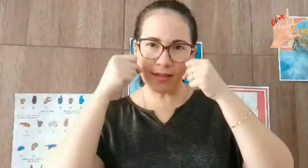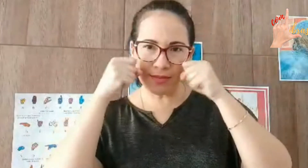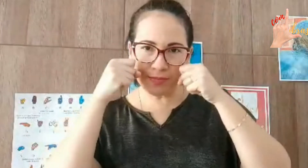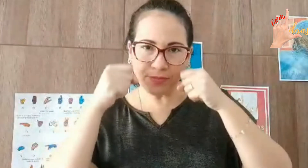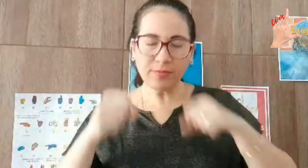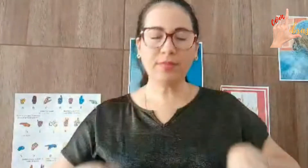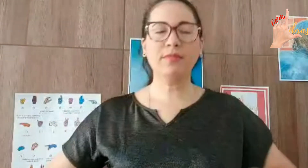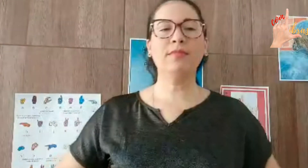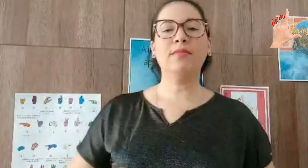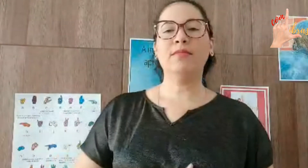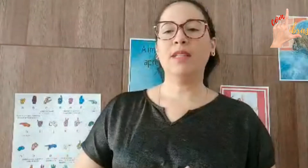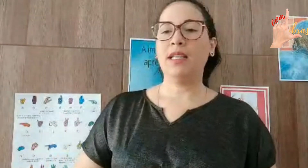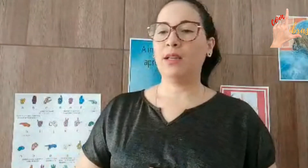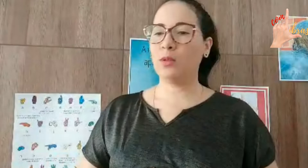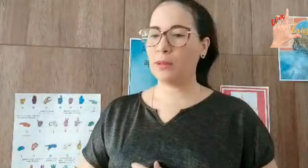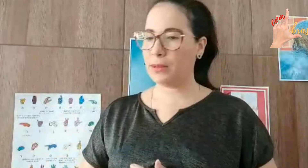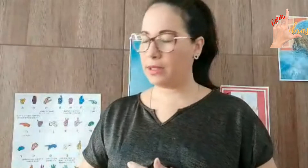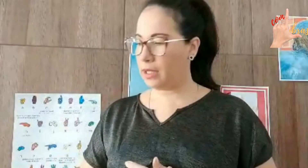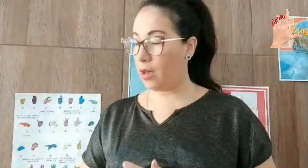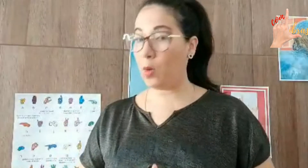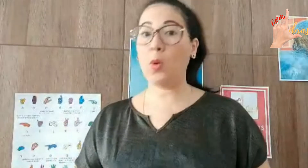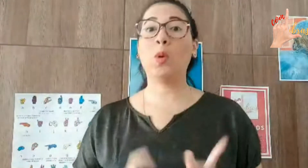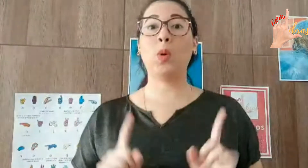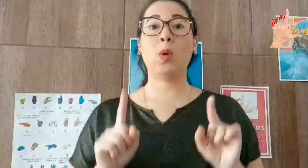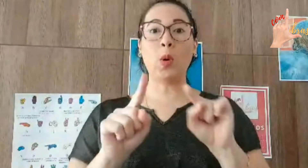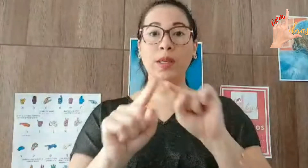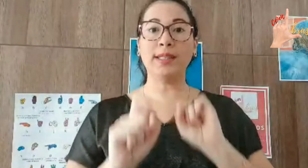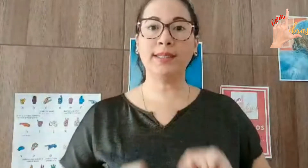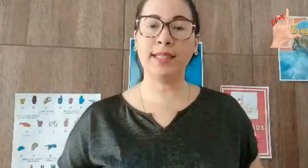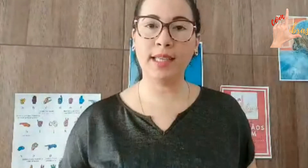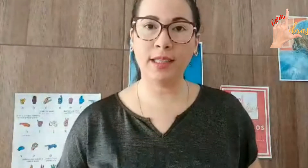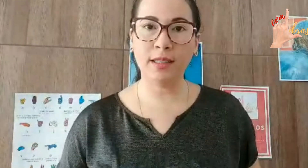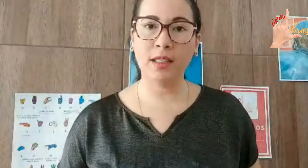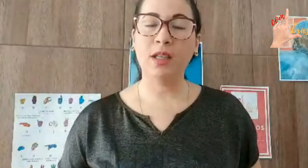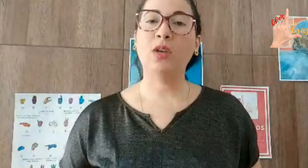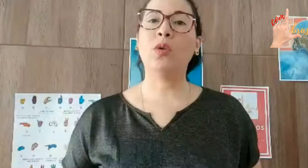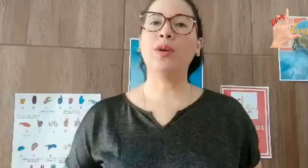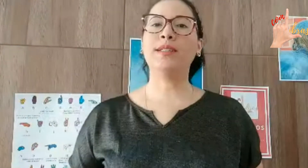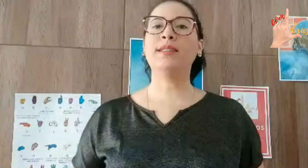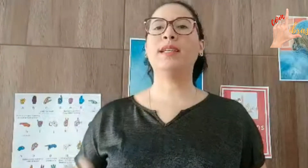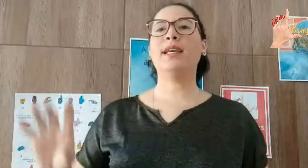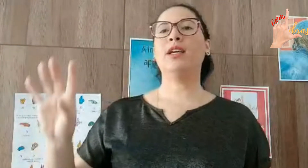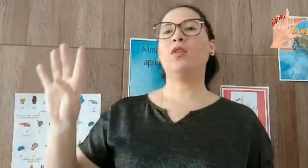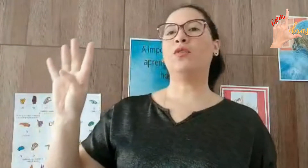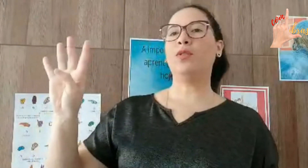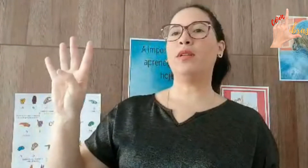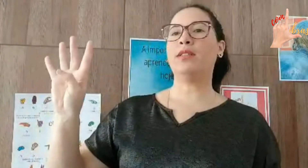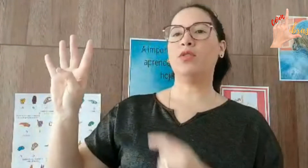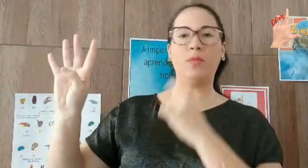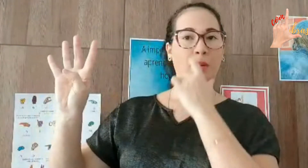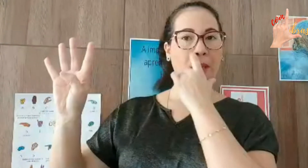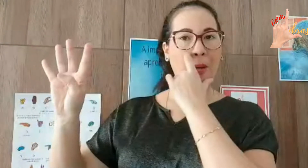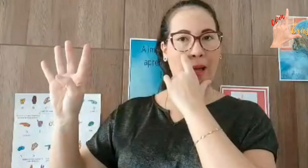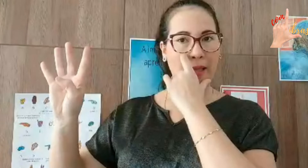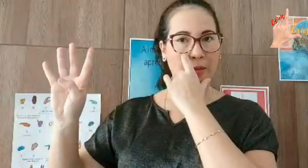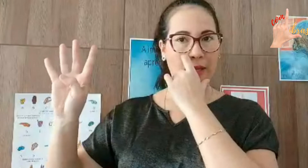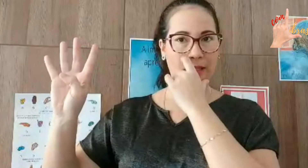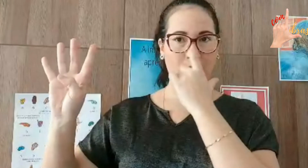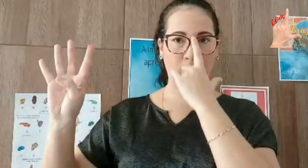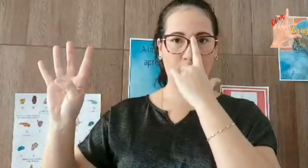chorar. Outro sinal, conhecer. Conhecer, configuração de mão em 4, essa